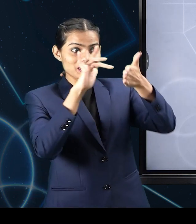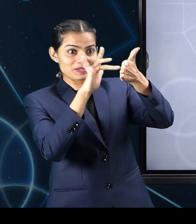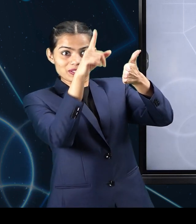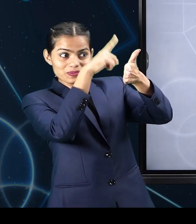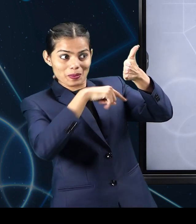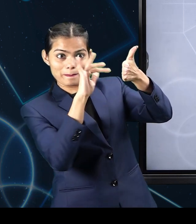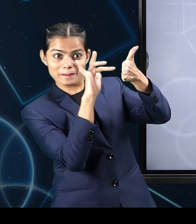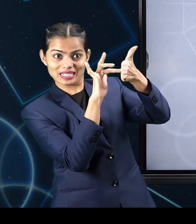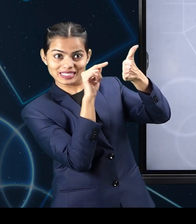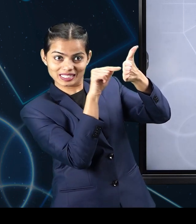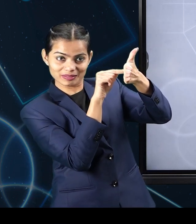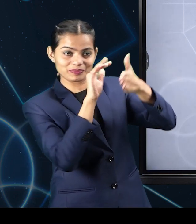కేంద్రం,